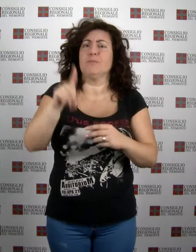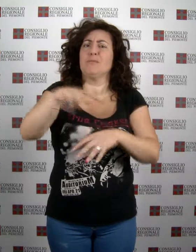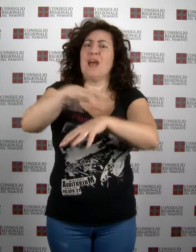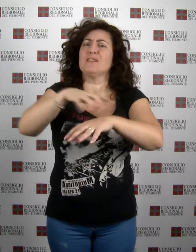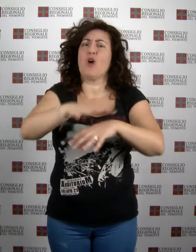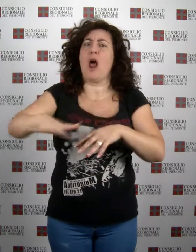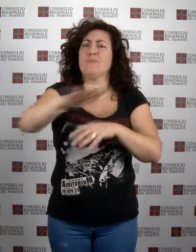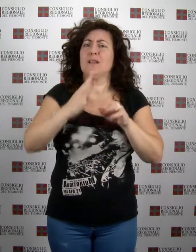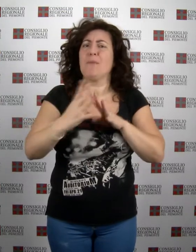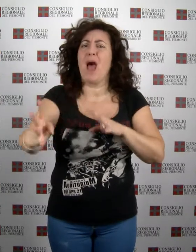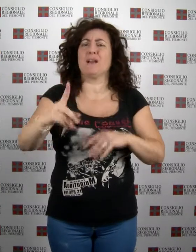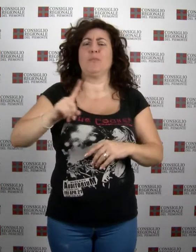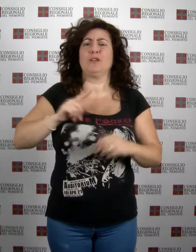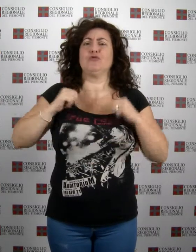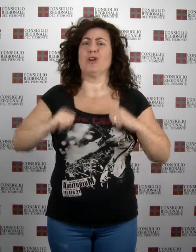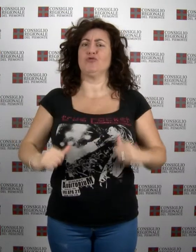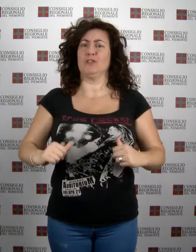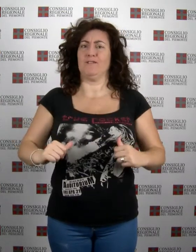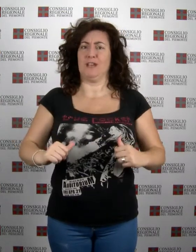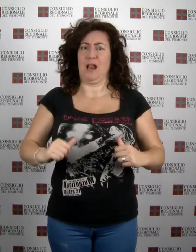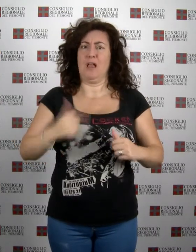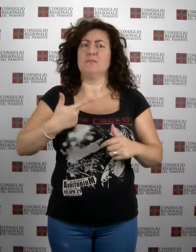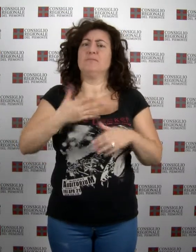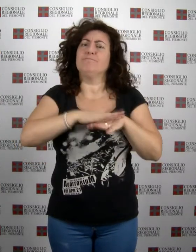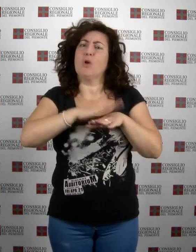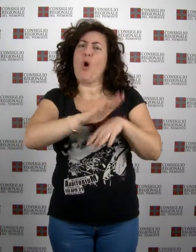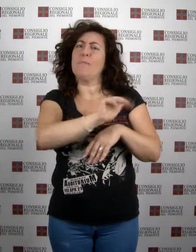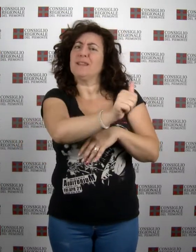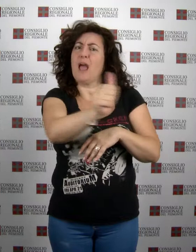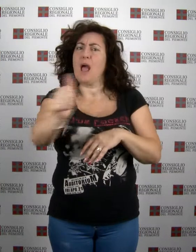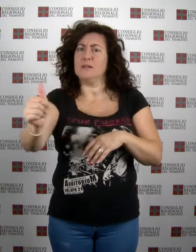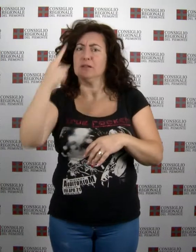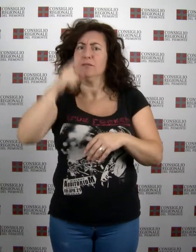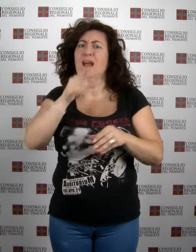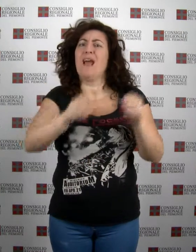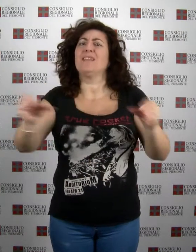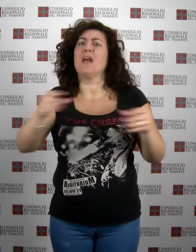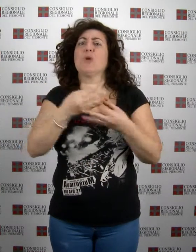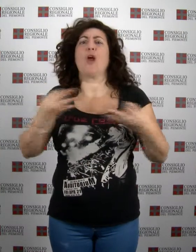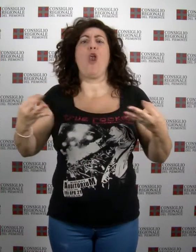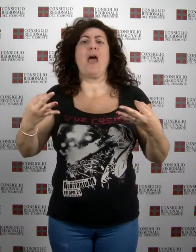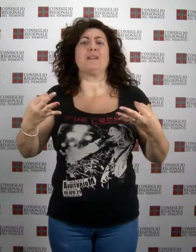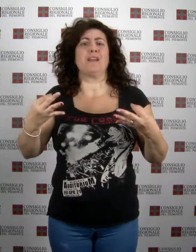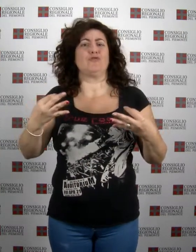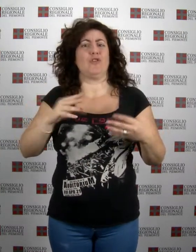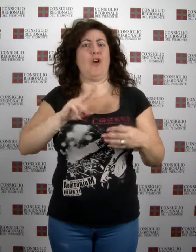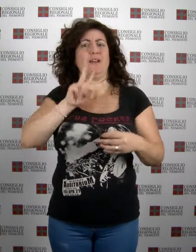in merito alle materie di competenza, con un approfondimento sulla termoregolarizzazione degli edifici.